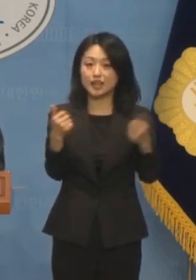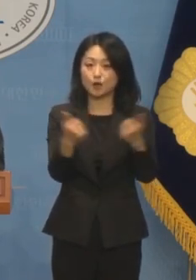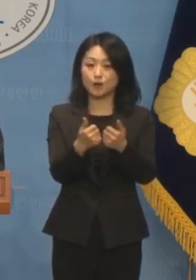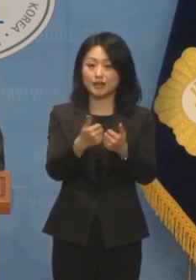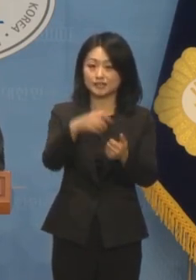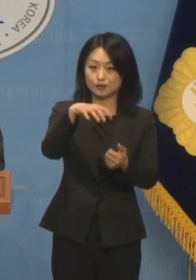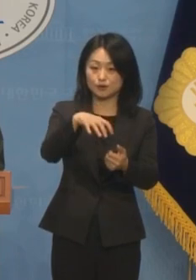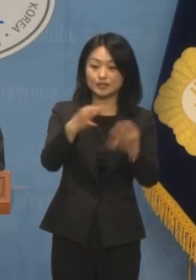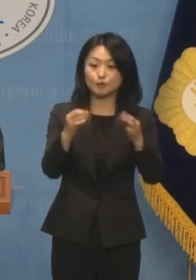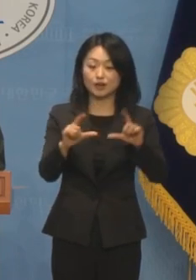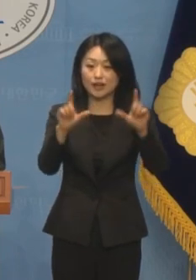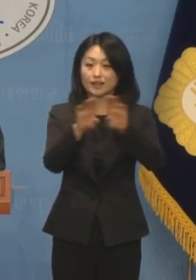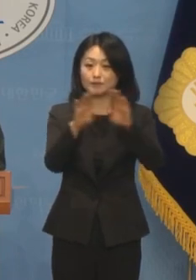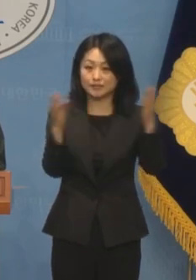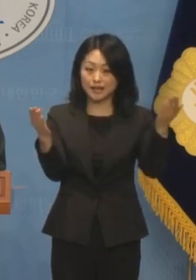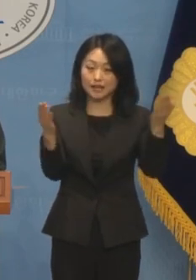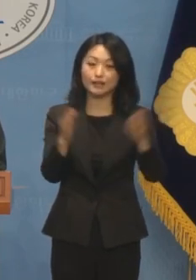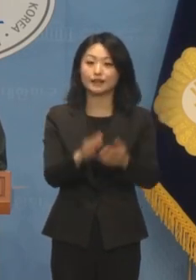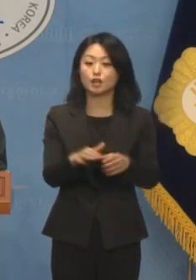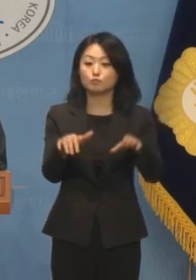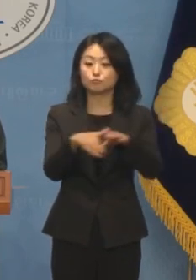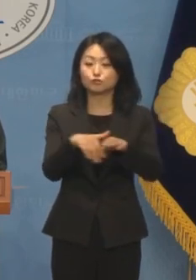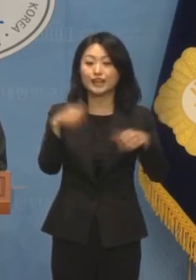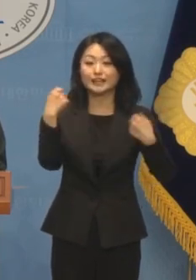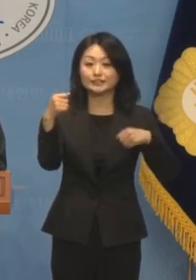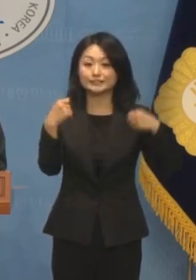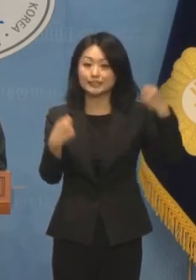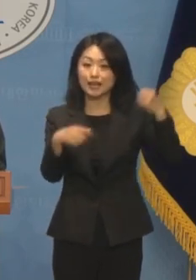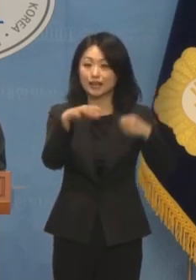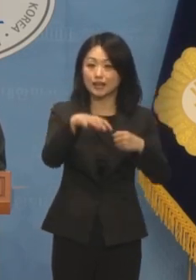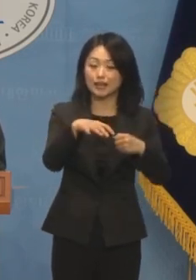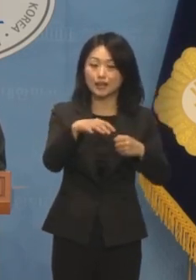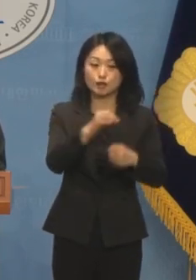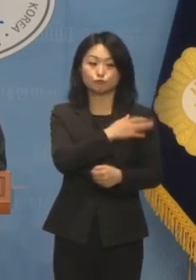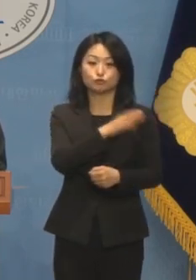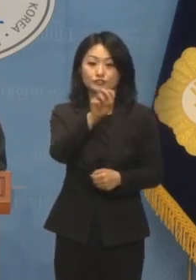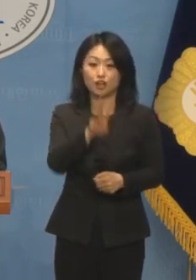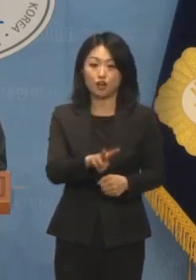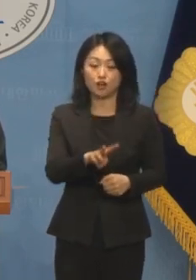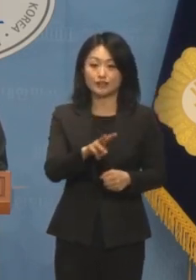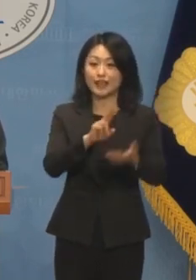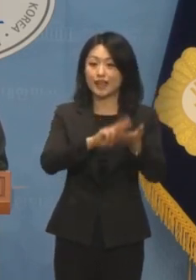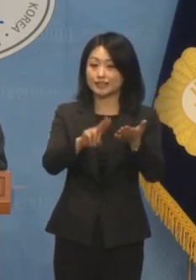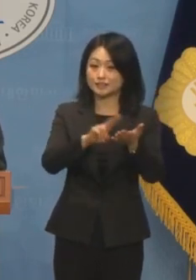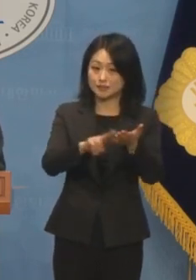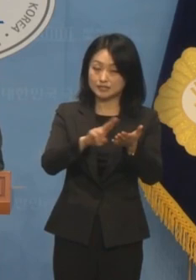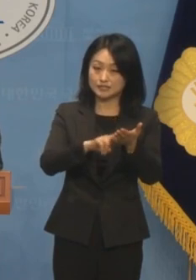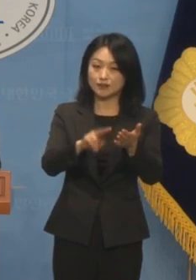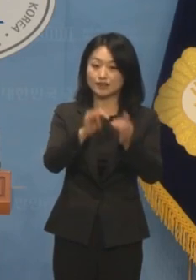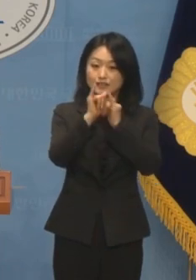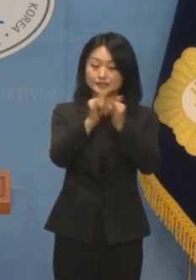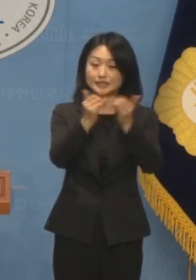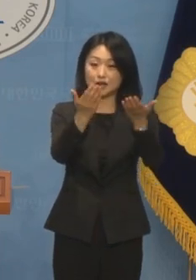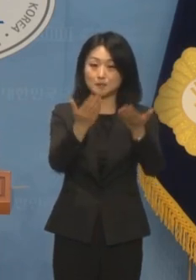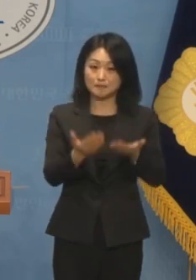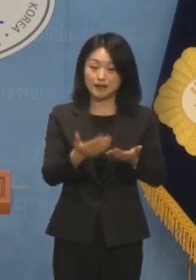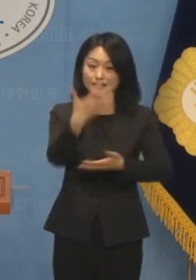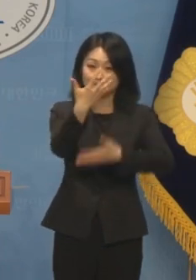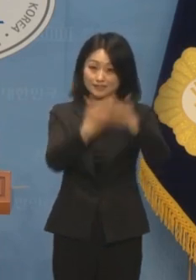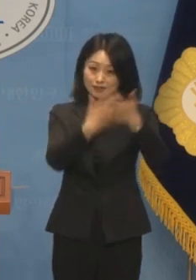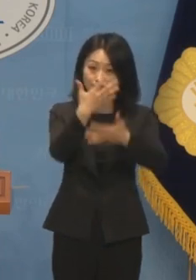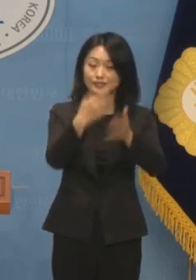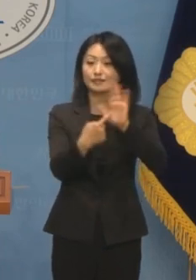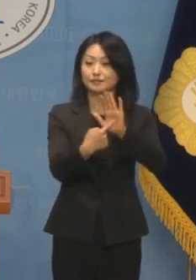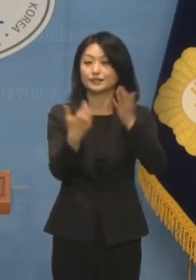열릴 예정입니다. 이번 문화극장에서는 부천 국제 애니메이션 페스티벌 수상작을 상영할